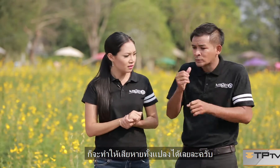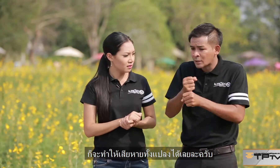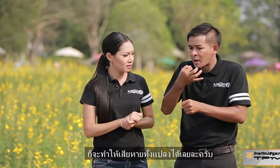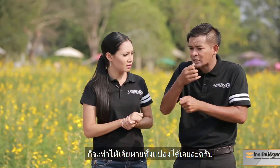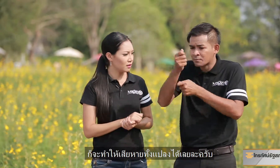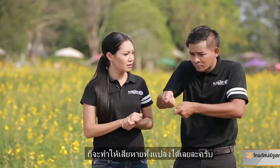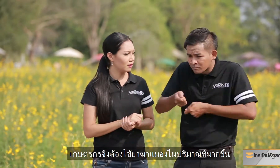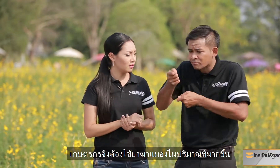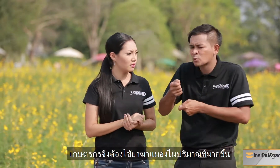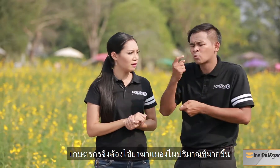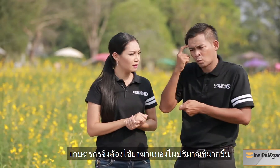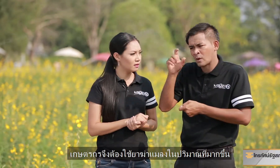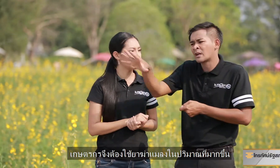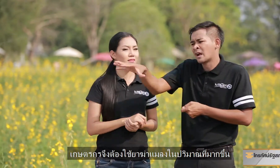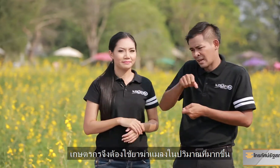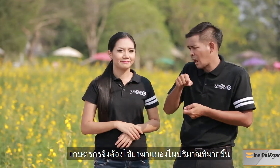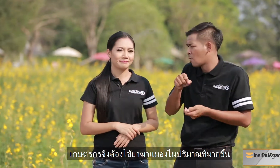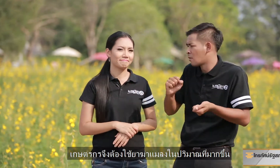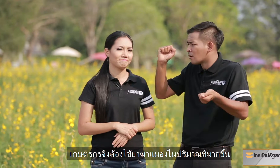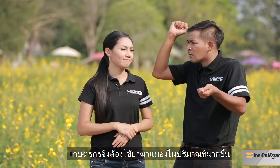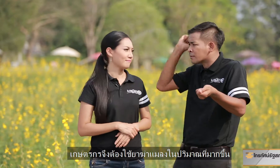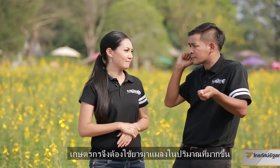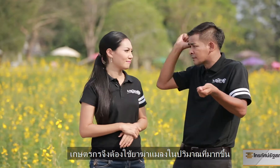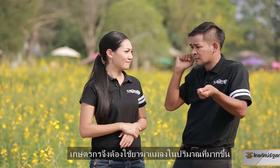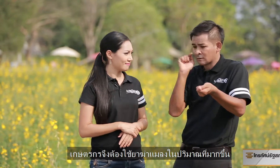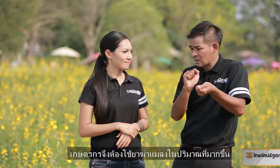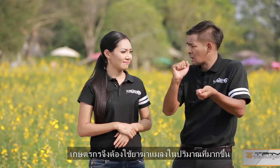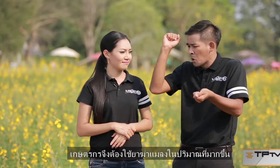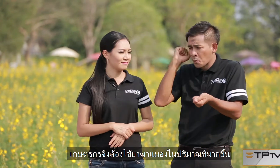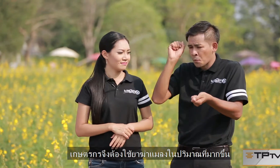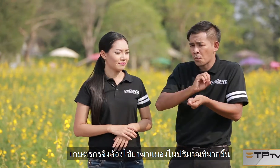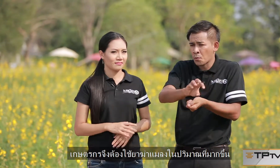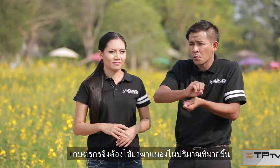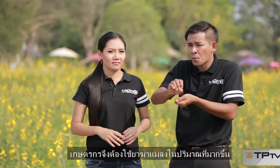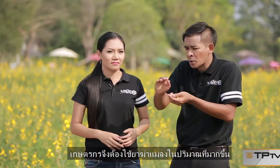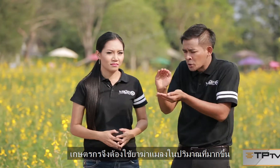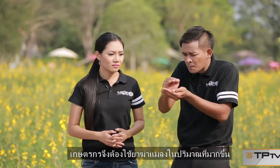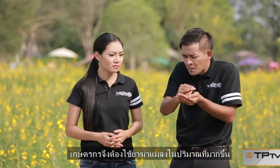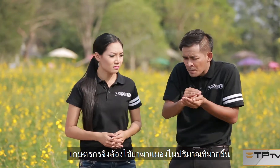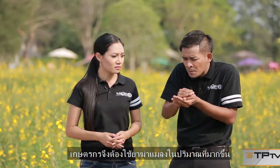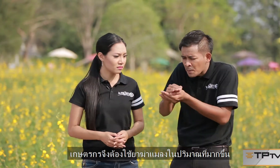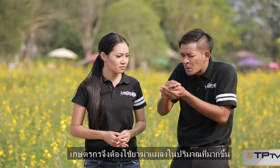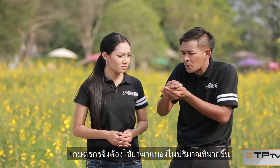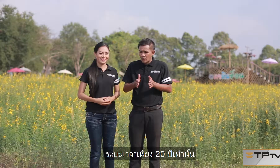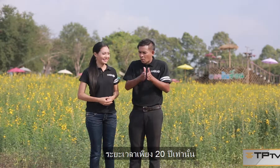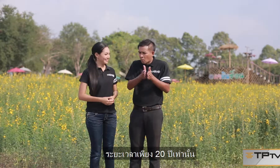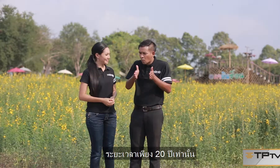ได้เลยล่ะครับเกษตรกรจึงต้องใช้ยาฆ่าแมลงในปริมาณที่มากขึ้นระยะเวลา